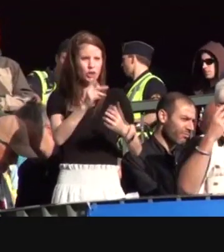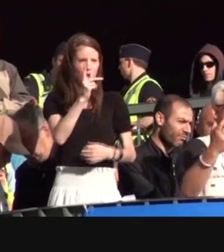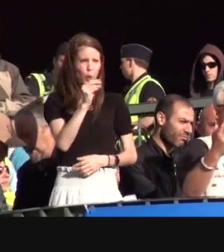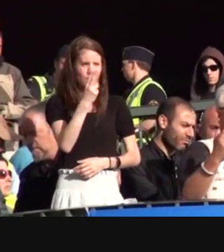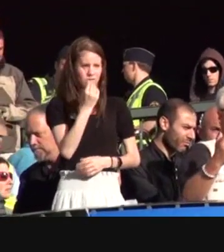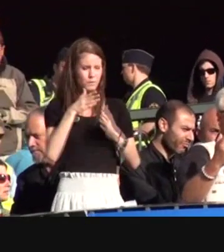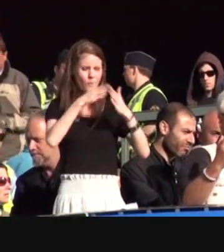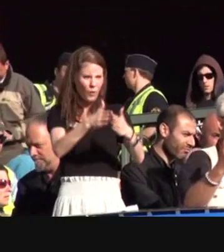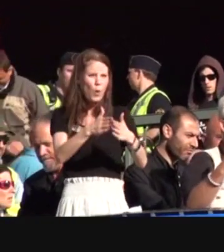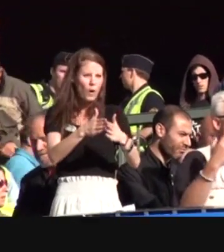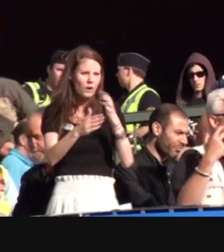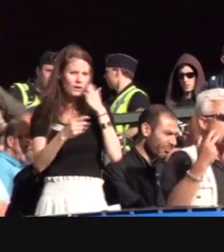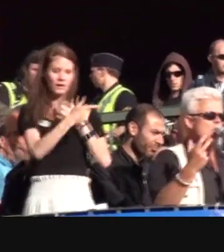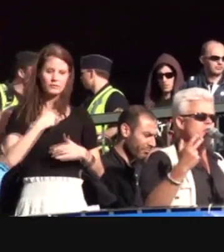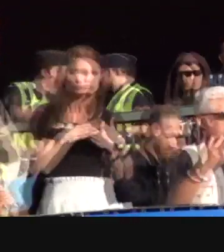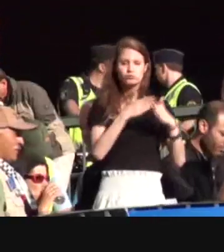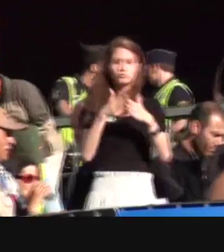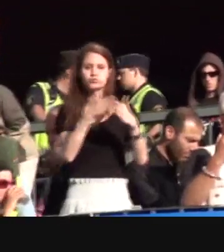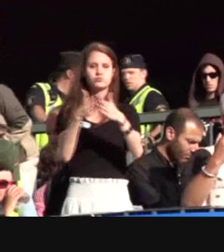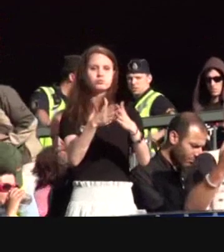fartygskonvoj som kommer med